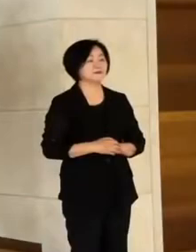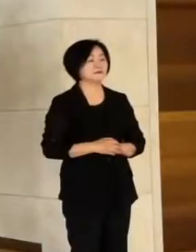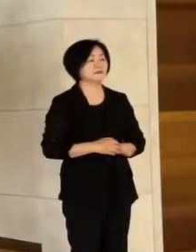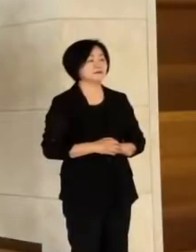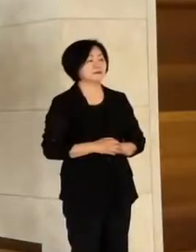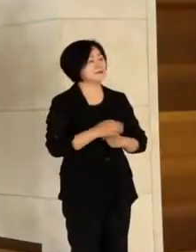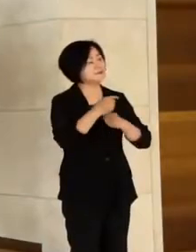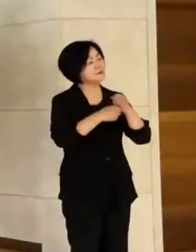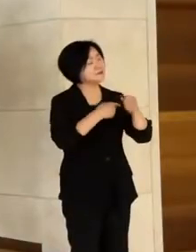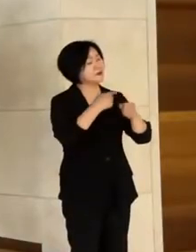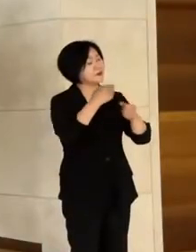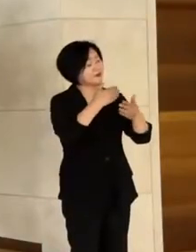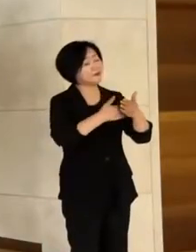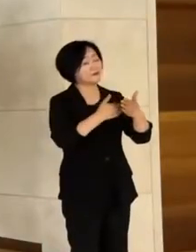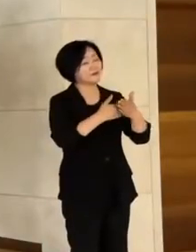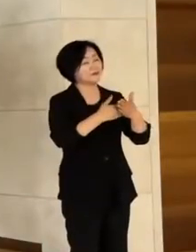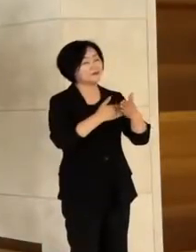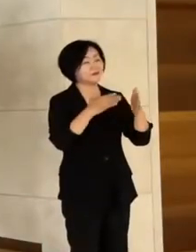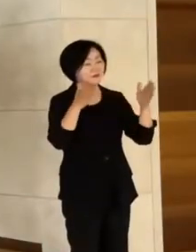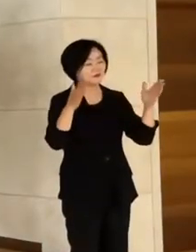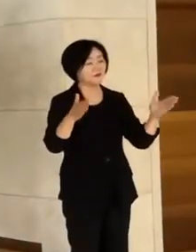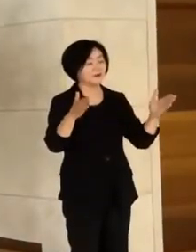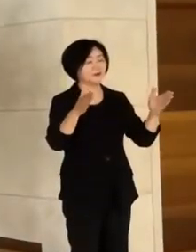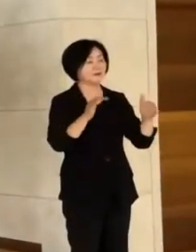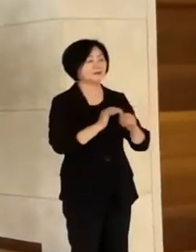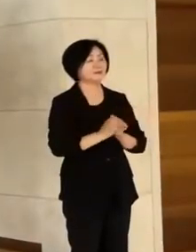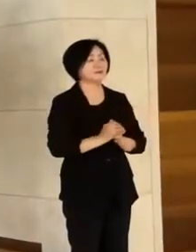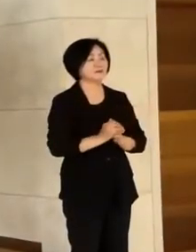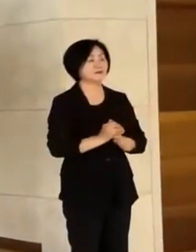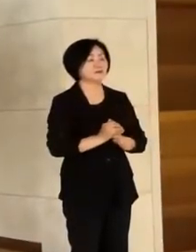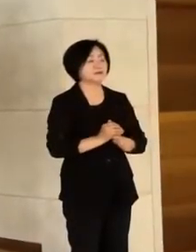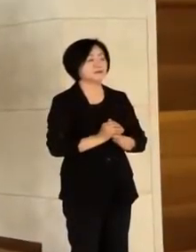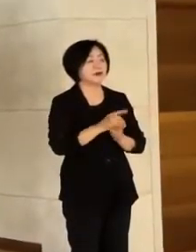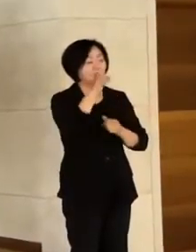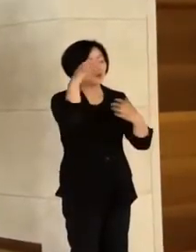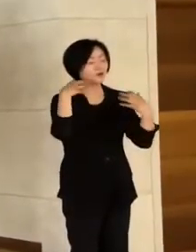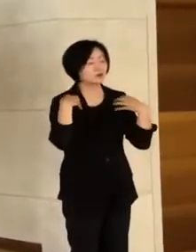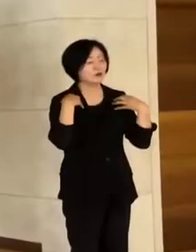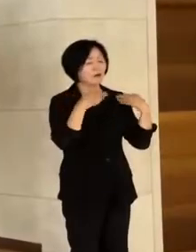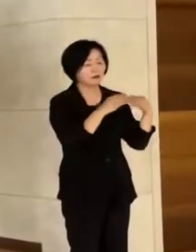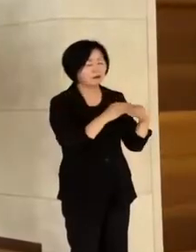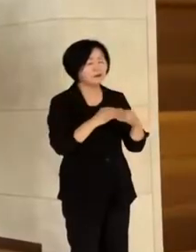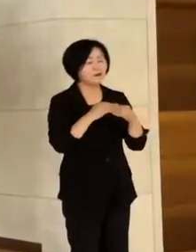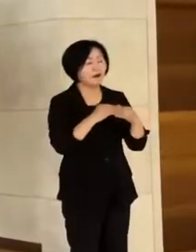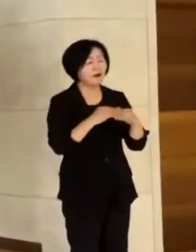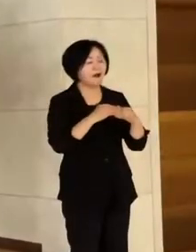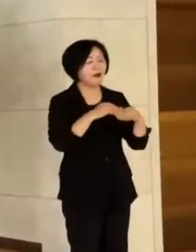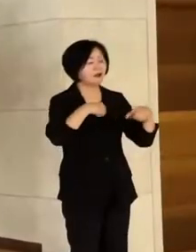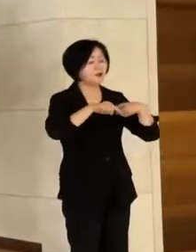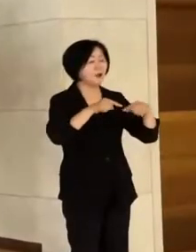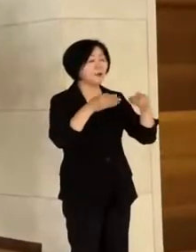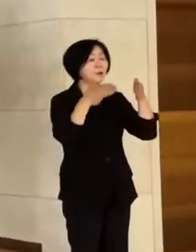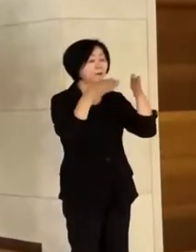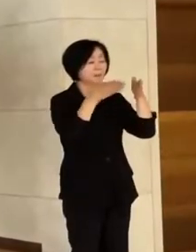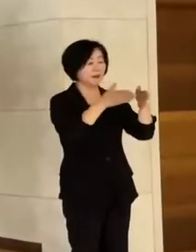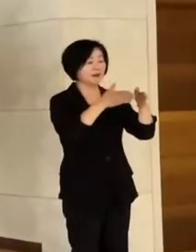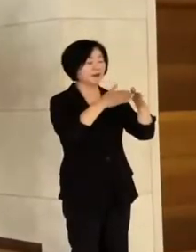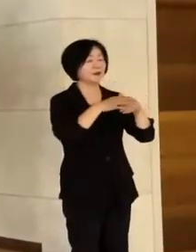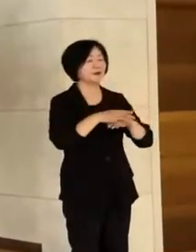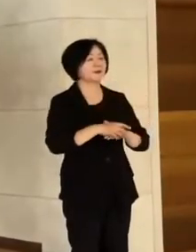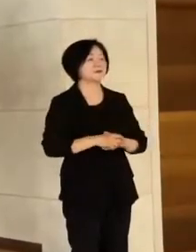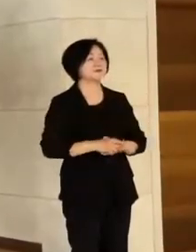이제 1년에 남은 민선 7기의 임기 동안 군정을 이끌어 나갈 정책 방향입니다.